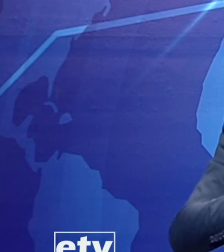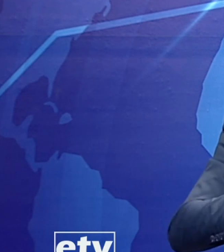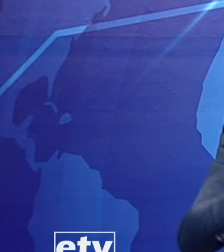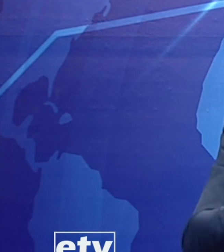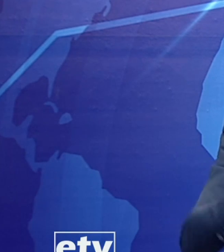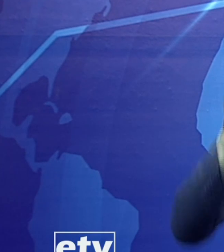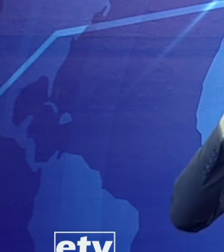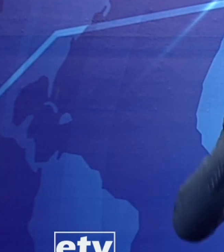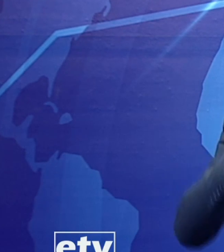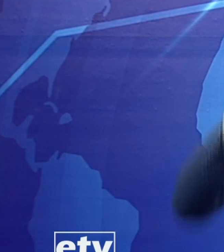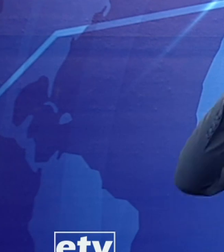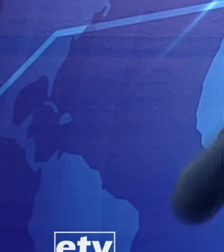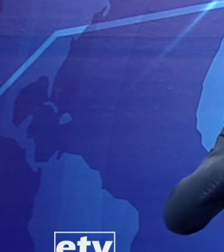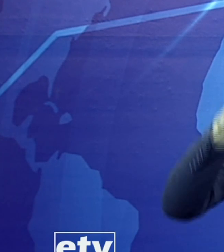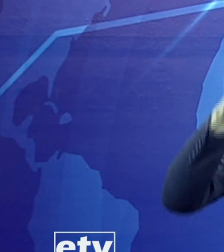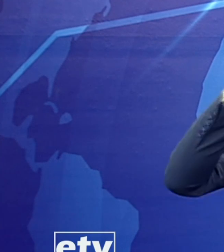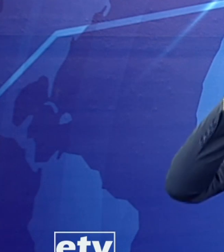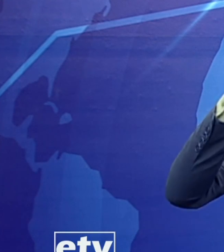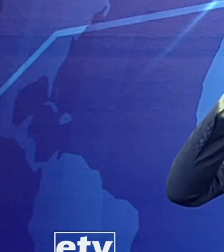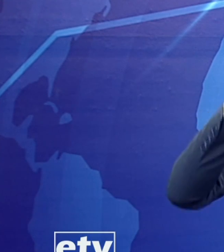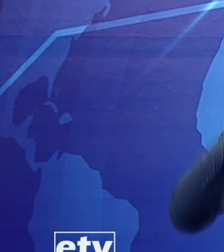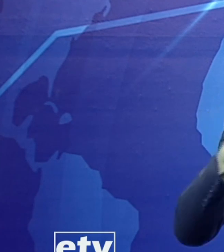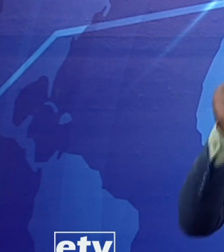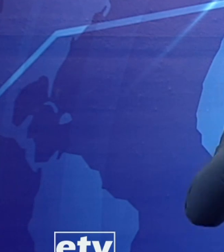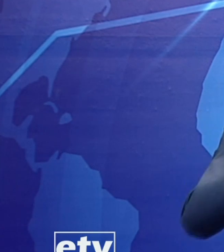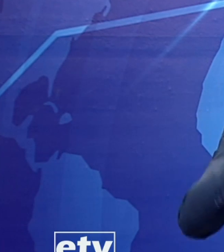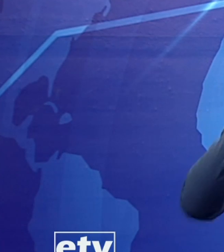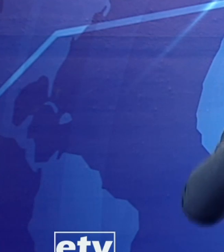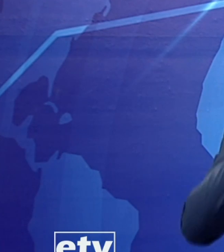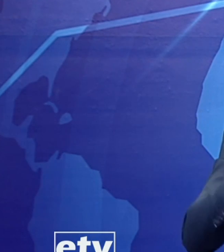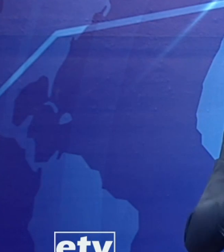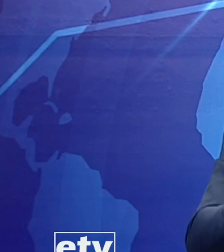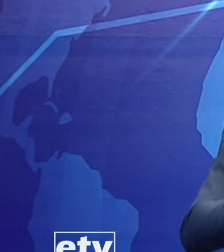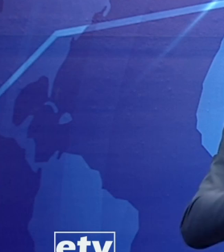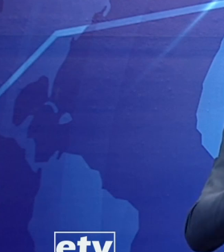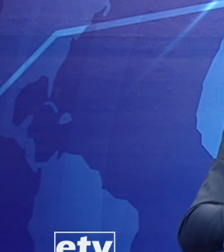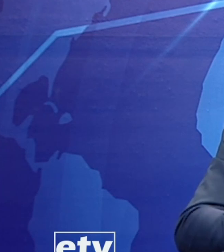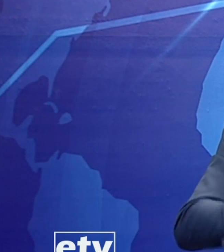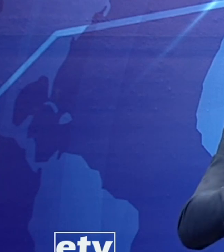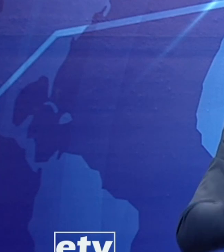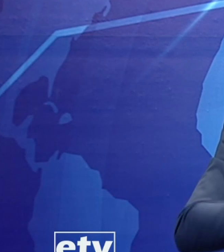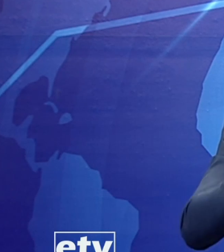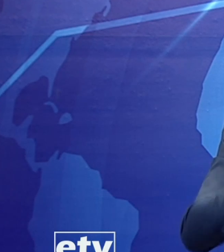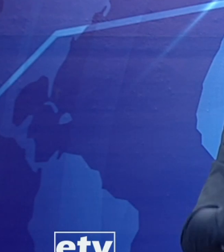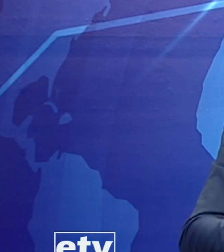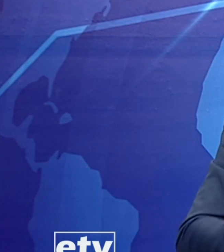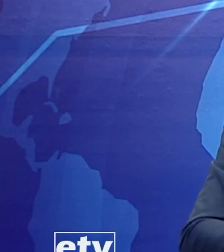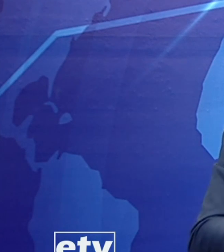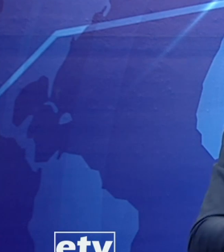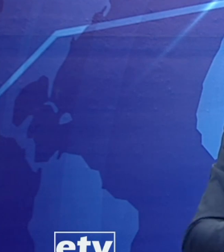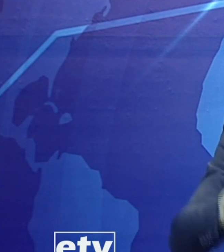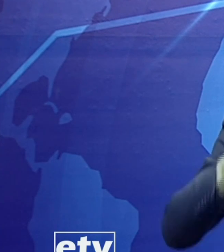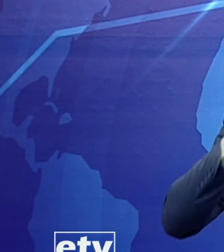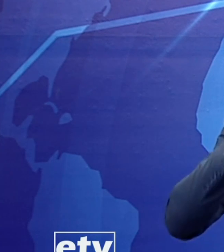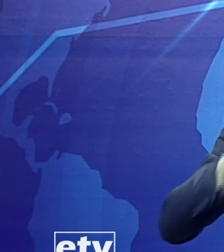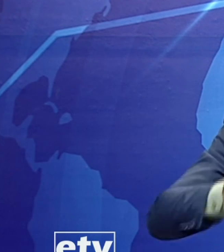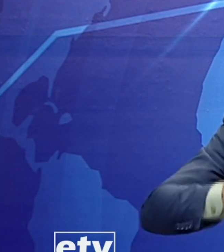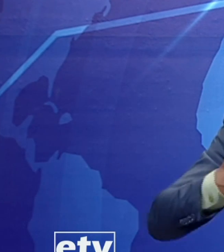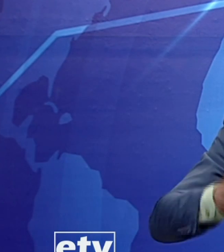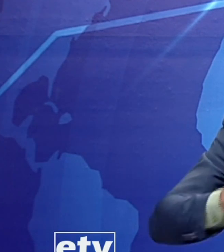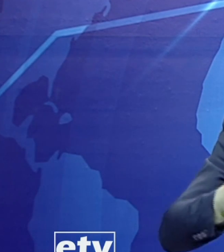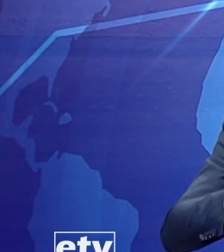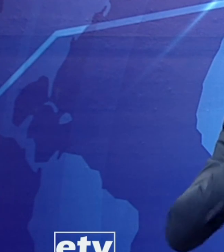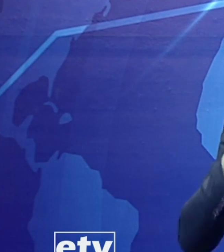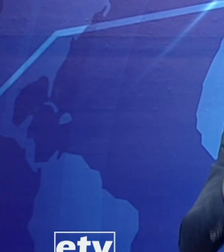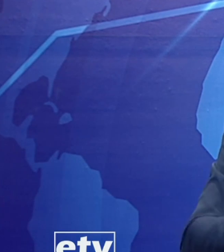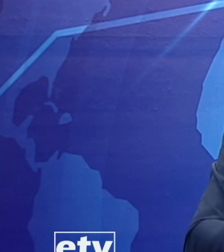ሚኒስትርና የውጭ ጉዳይ ሚኒስትር አቶ ደመቀ መኮንን ኢትዮጵያ ወደ አፍሪካ ዋንጫ ማለፏን ተከትሎ የእንኳን